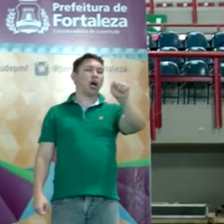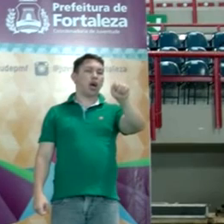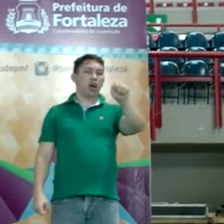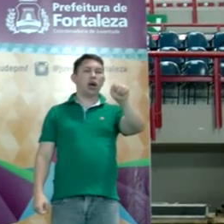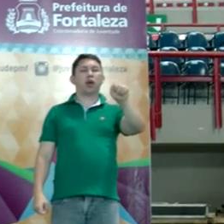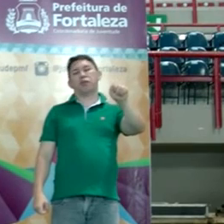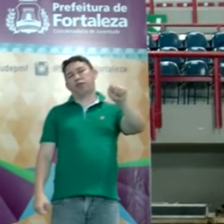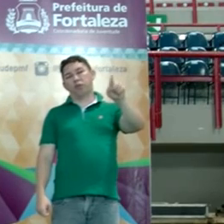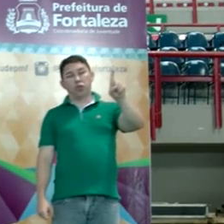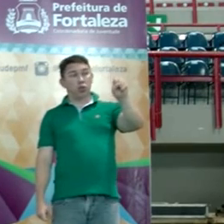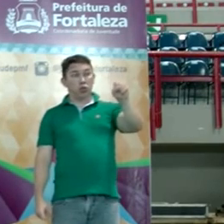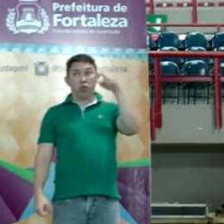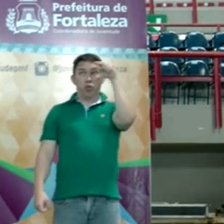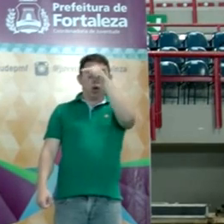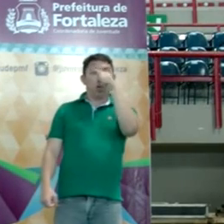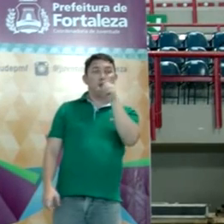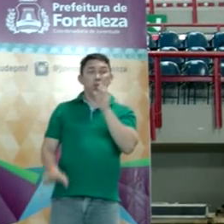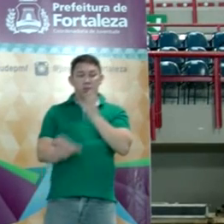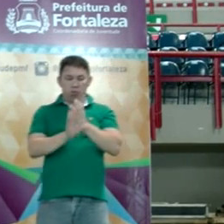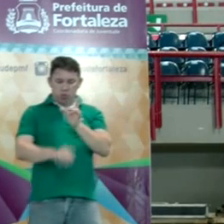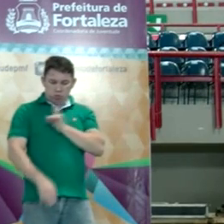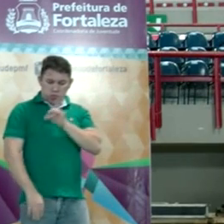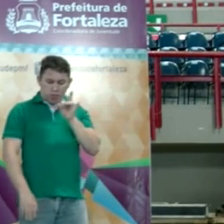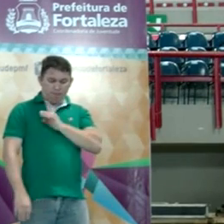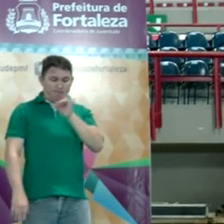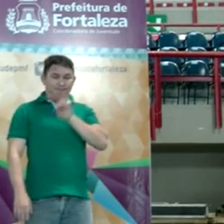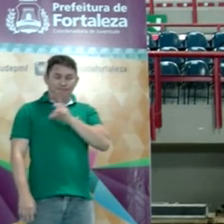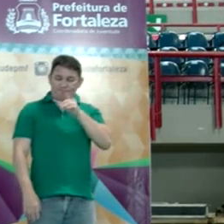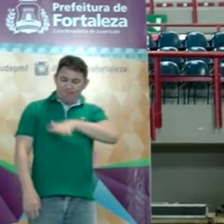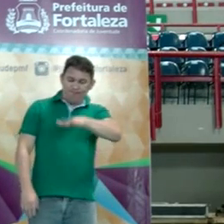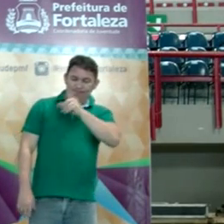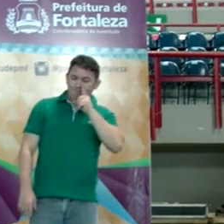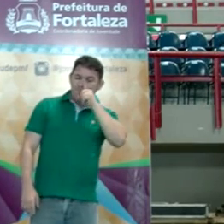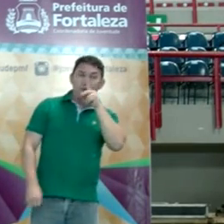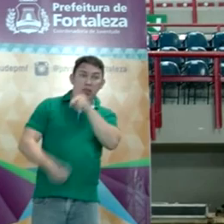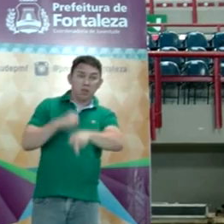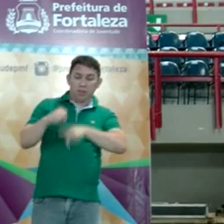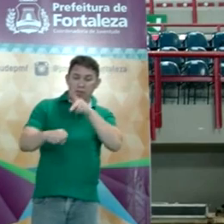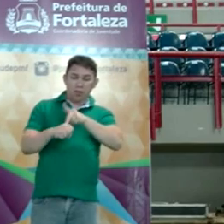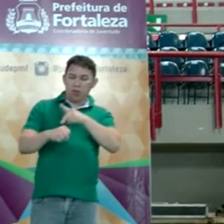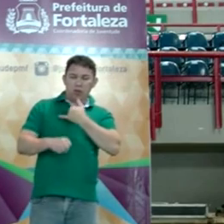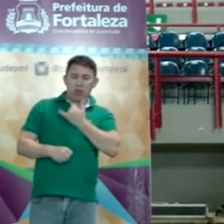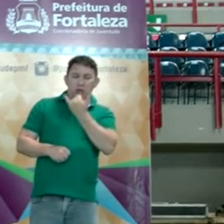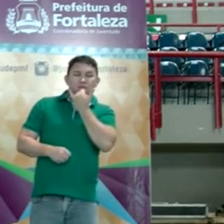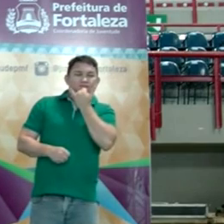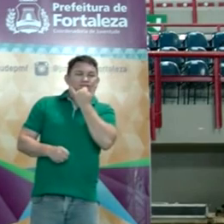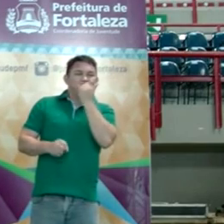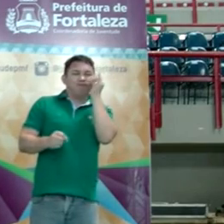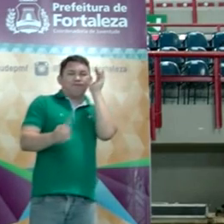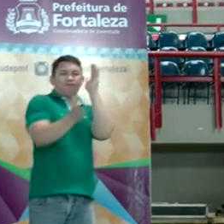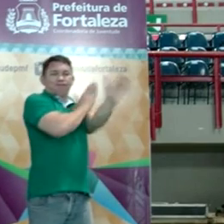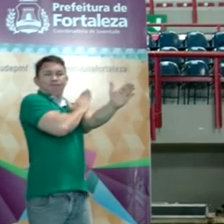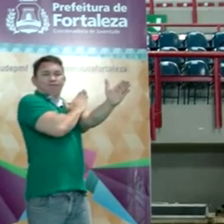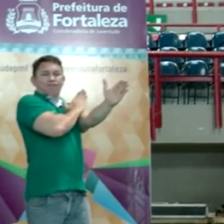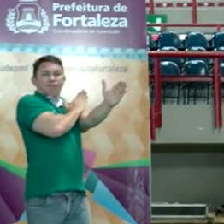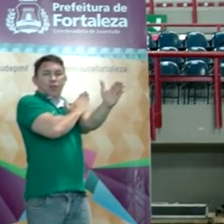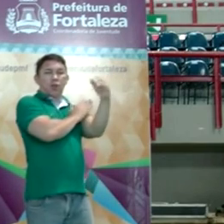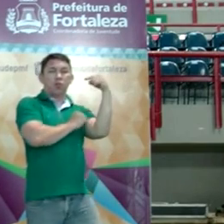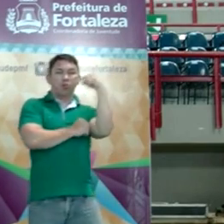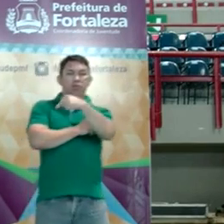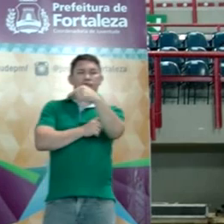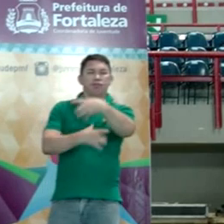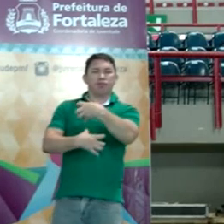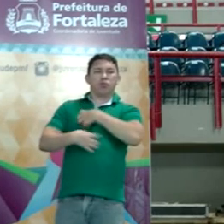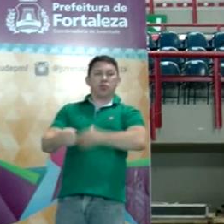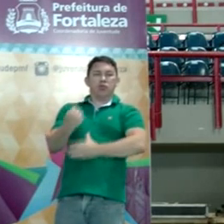pessoa que por temores concretos foge do seu país, pois ele não se